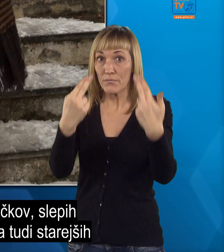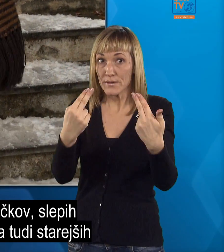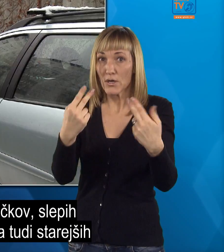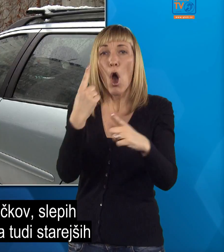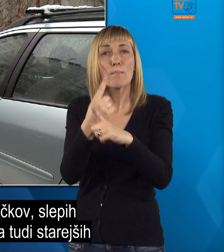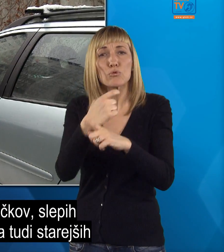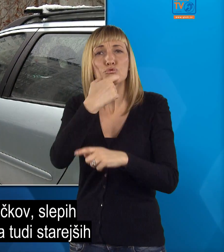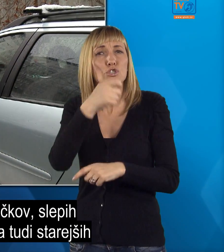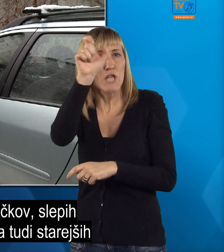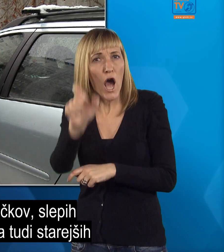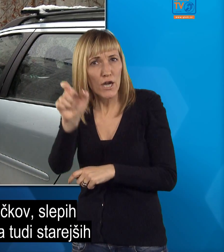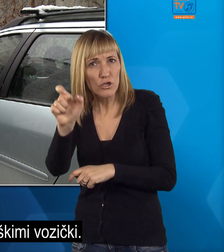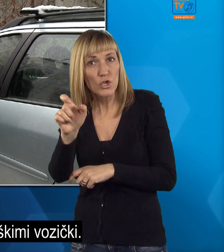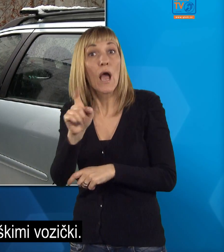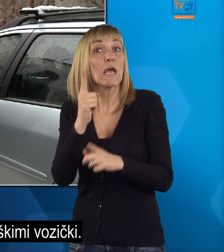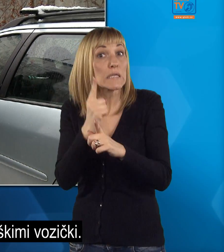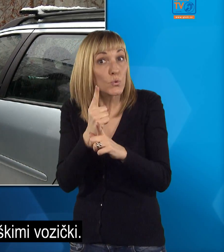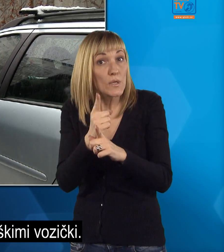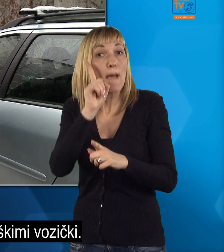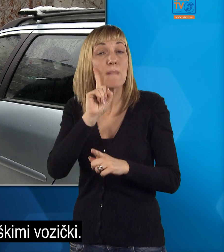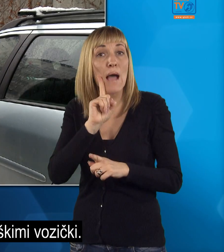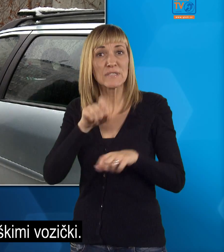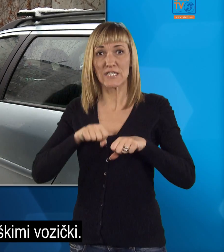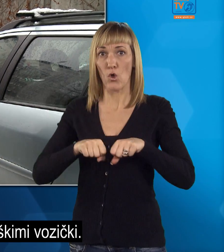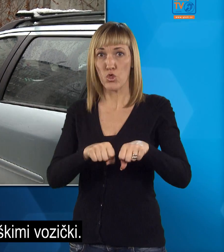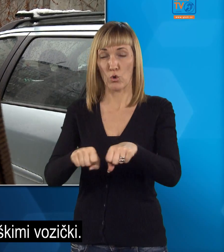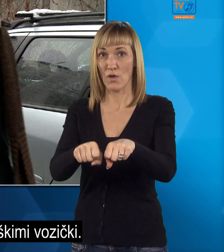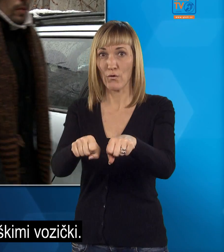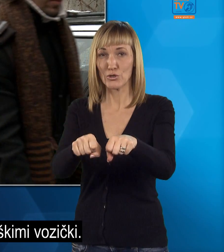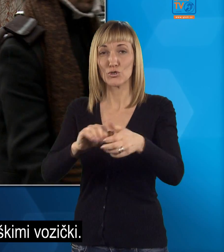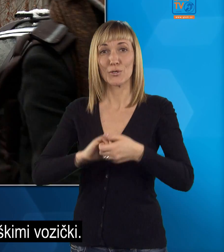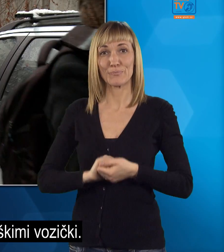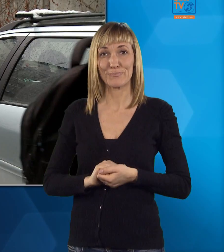tudi starejših in mamic z otroškimi vozički.